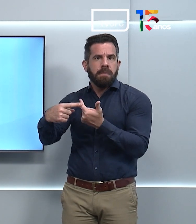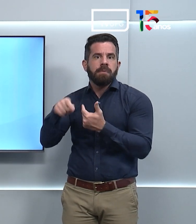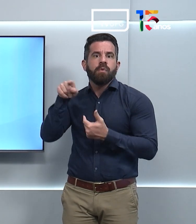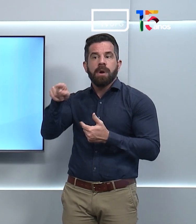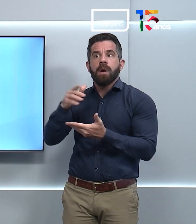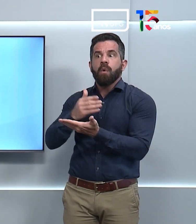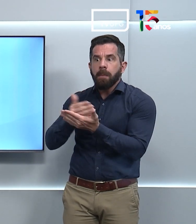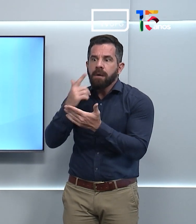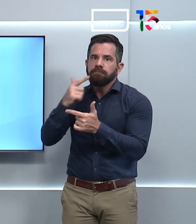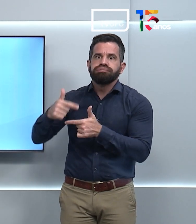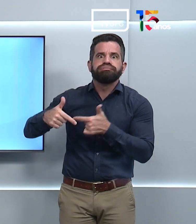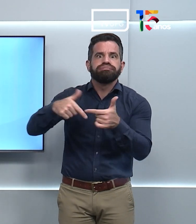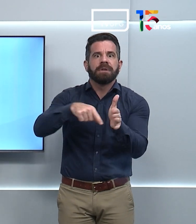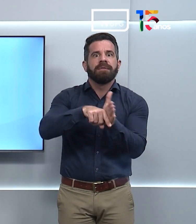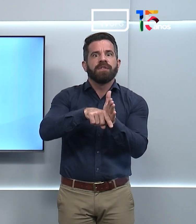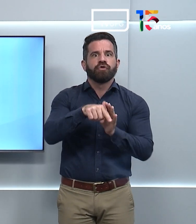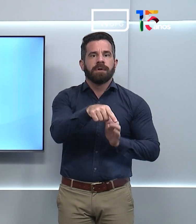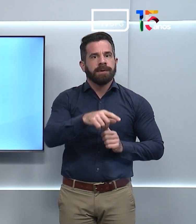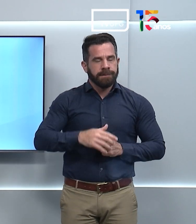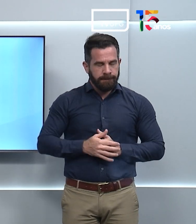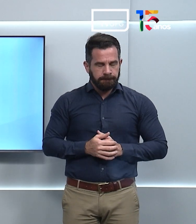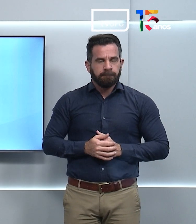às investigações desse caso.